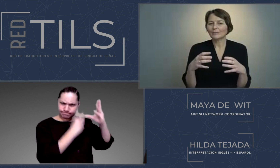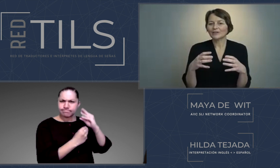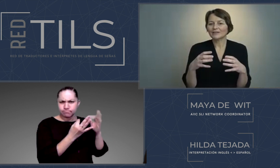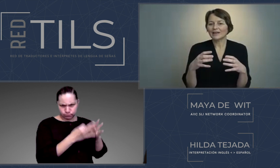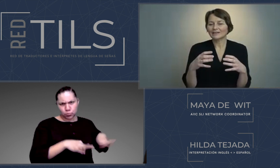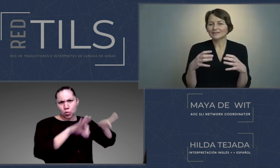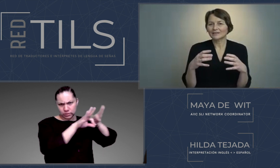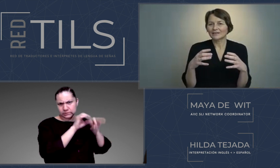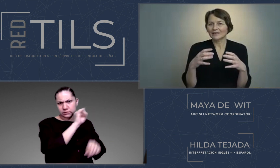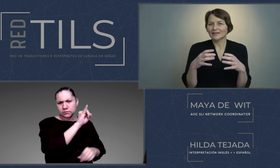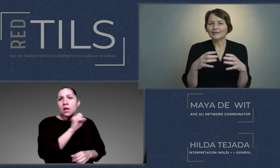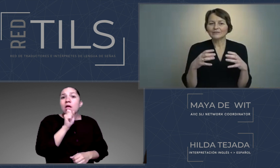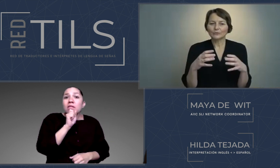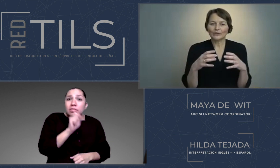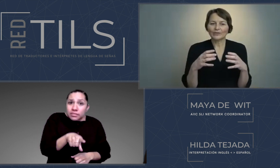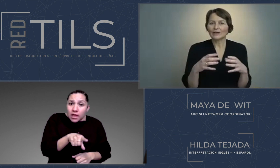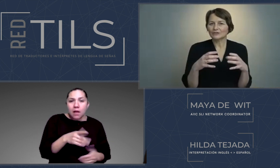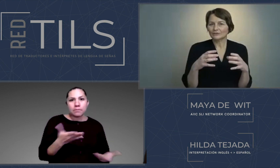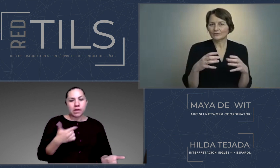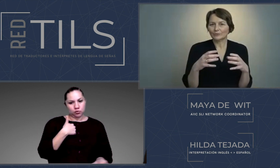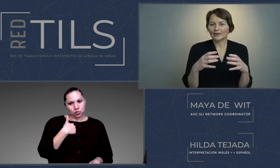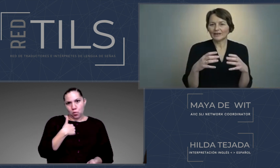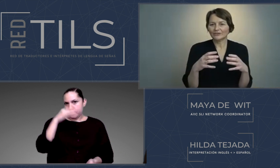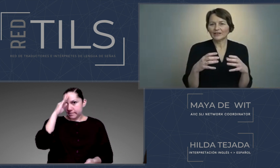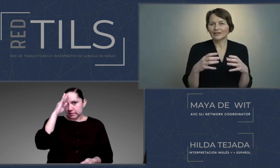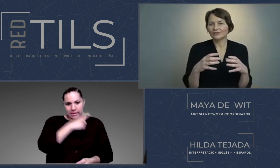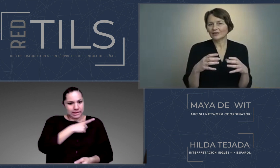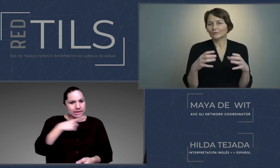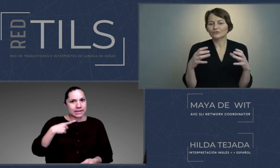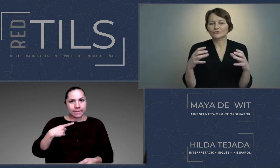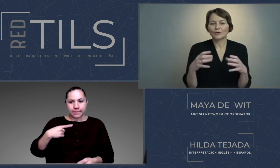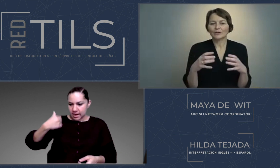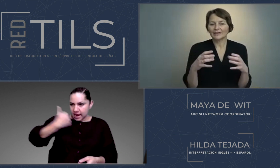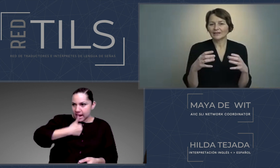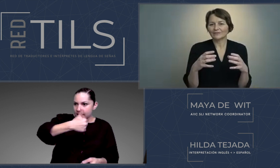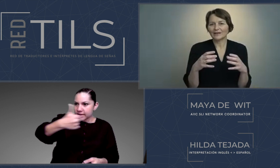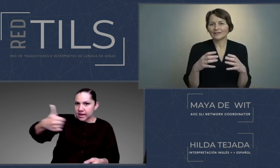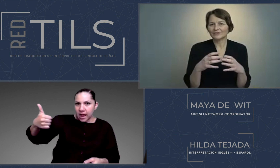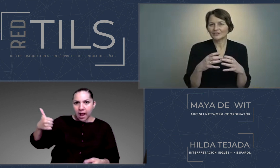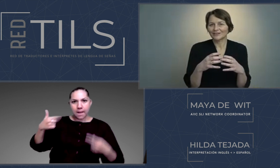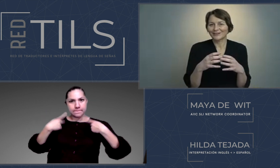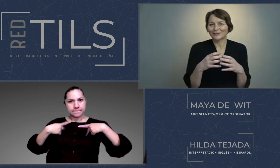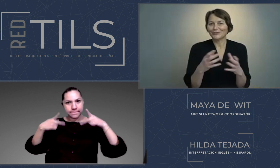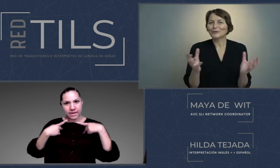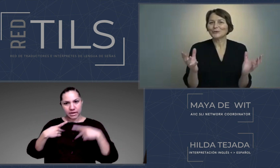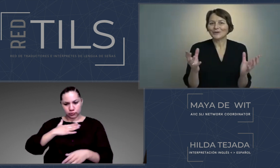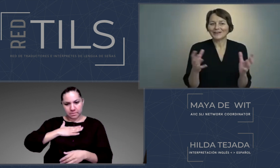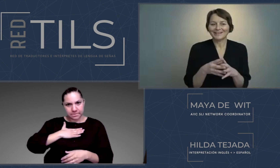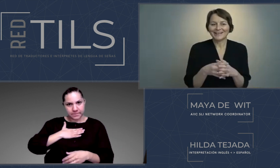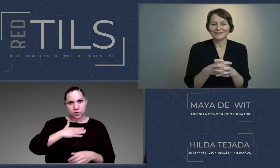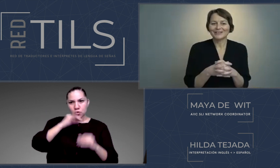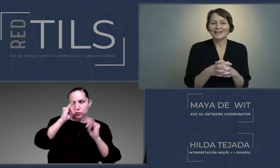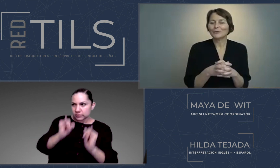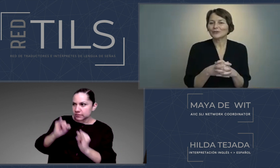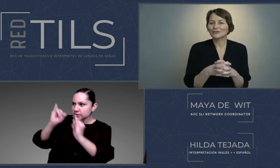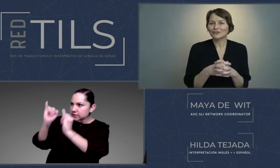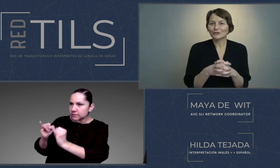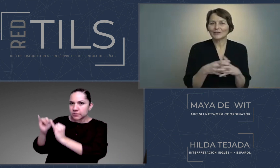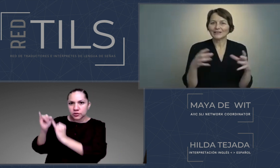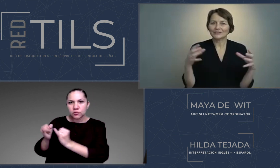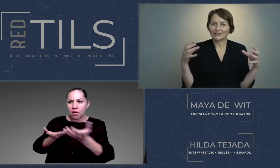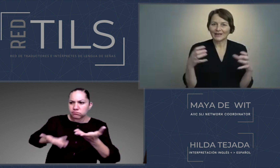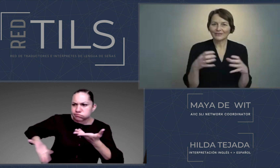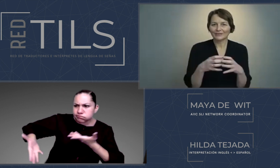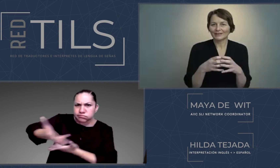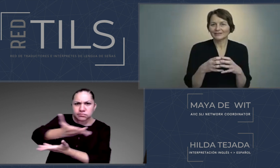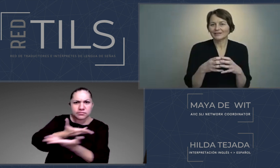individuos, sino como grupo. Y aún sin tener una educación formal o acceso a educación formal,